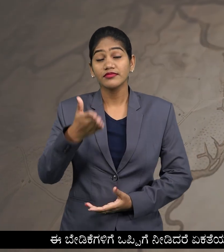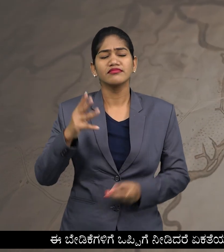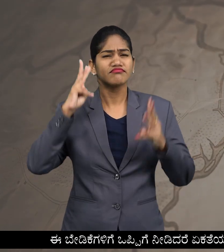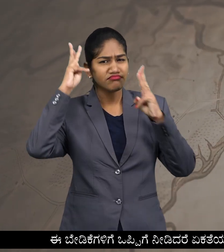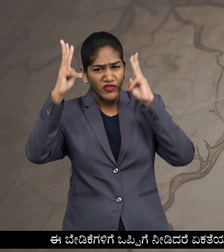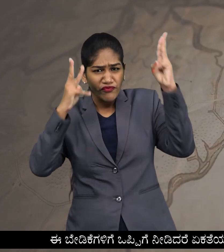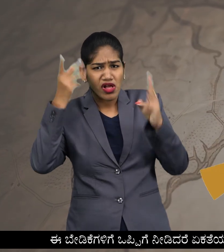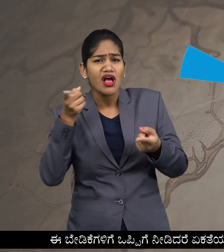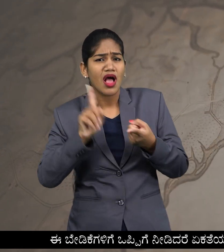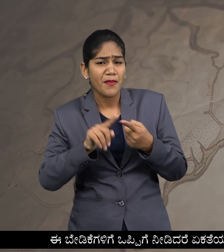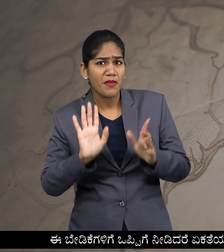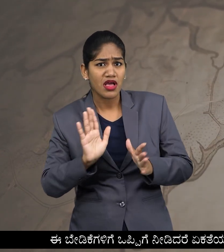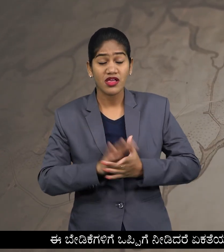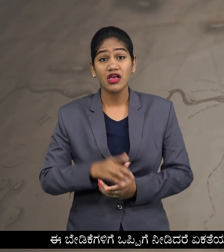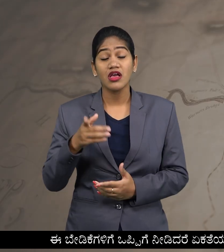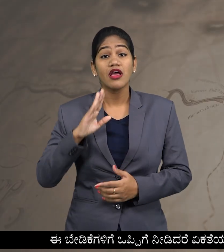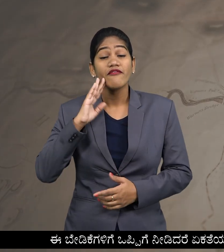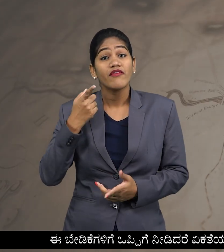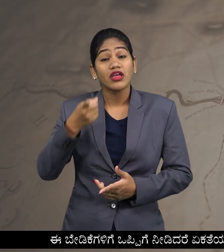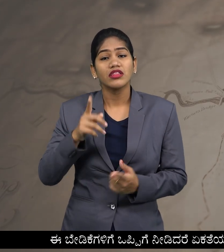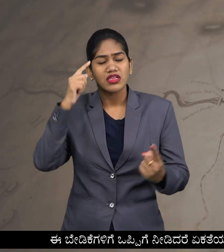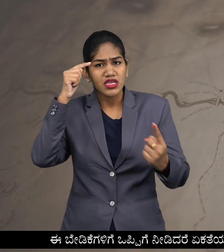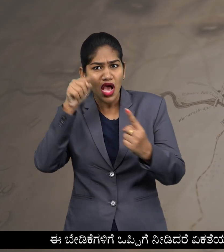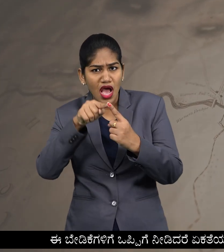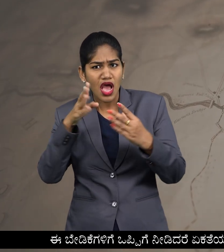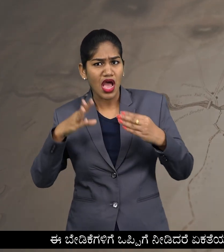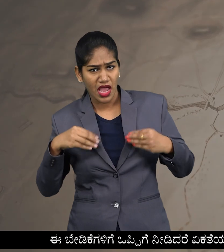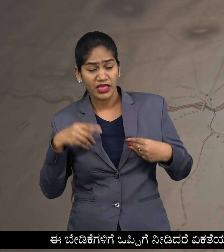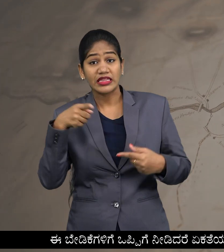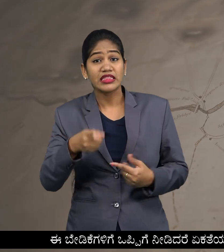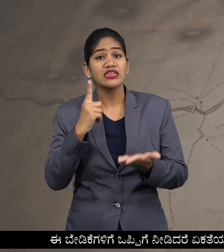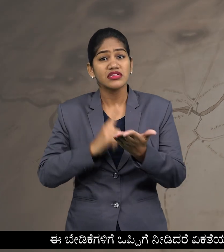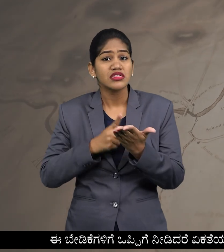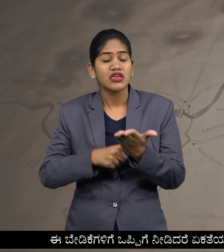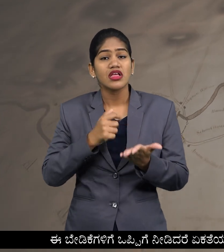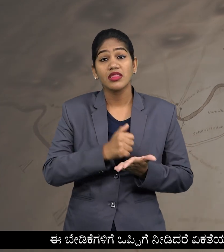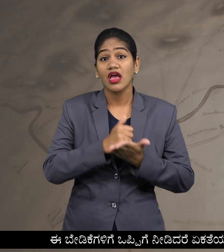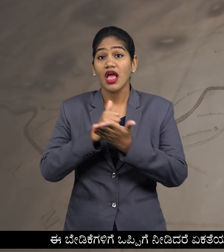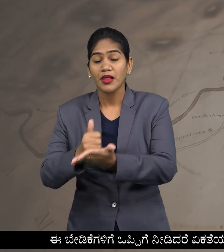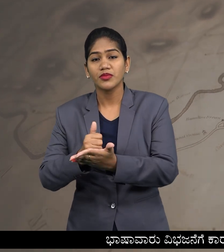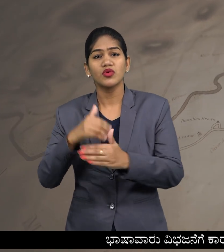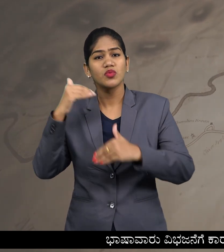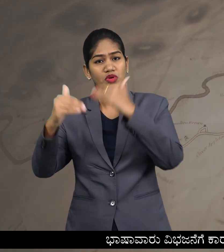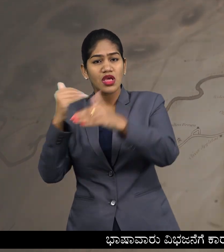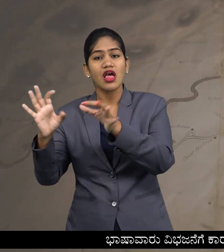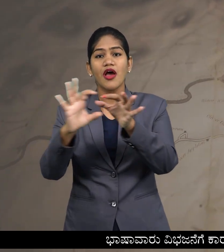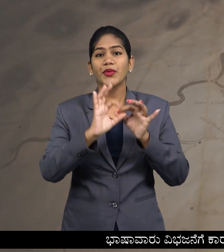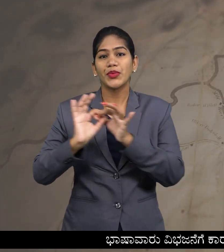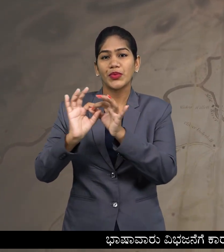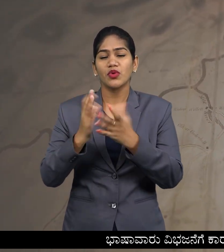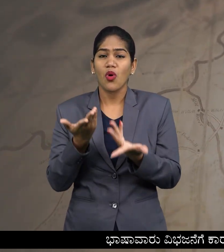ಈ ಬೇಡಿಕೆಗಳಿಗೆ ಒಪ್ಪಿದ ನೀಡಿಕೆಯನ್ನು ಏಕತೆಯನ್ನು ನಿರ್ಮಿಸಲು ಸಹಾಯವಾಗುತ್ತದೆಯೇ ಅಥವಾ